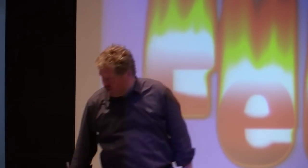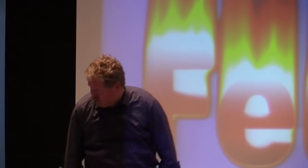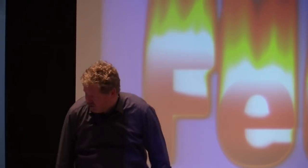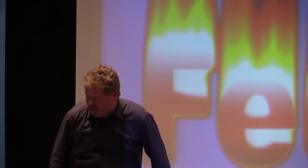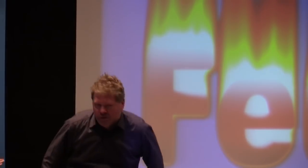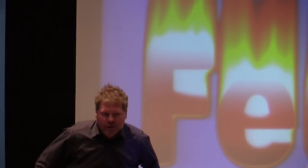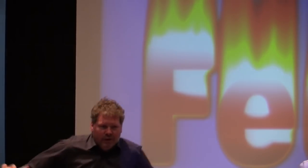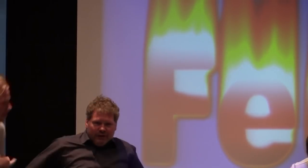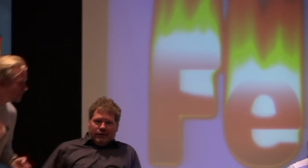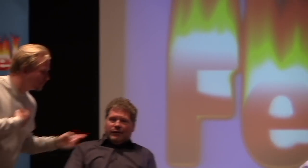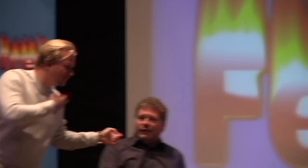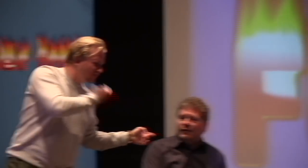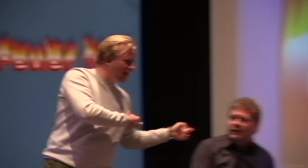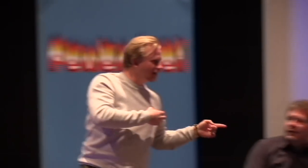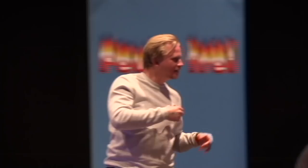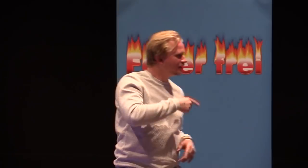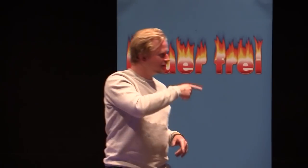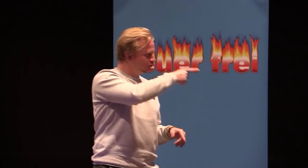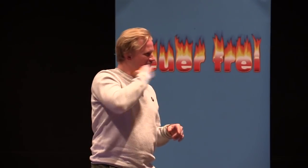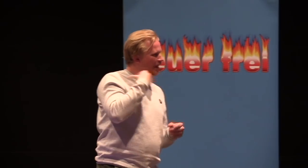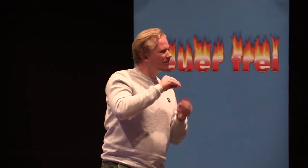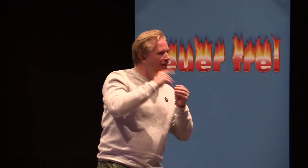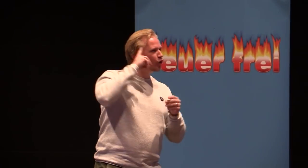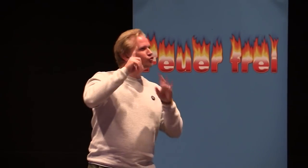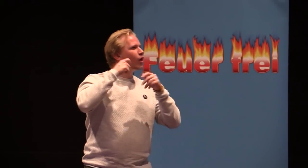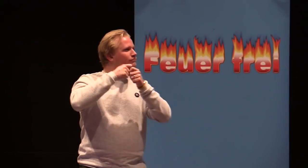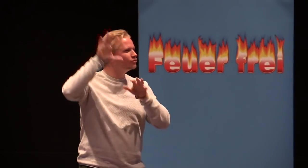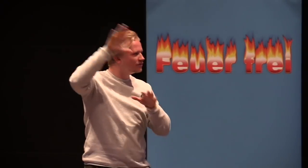hier genau sitzen, sondern alle Leute müssen einfach flexibler werden.